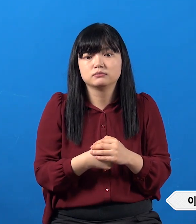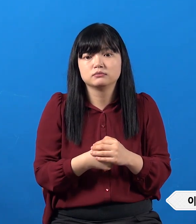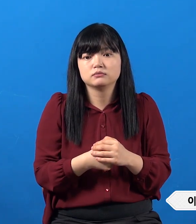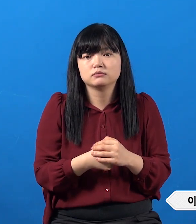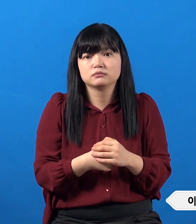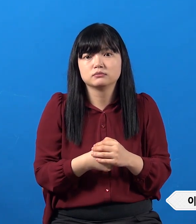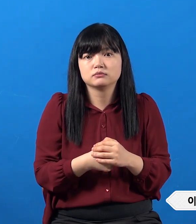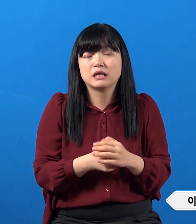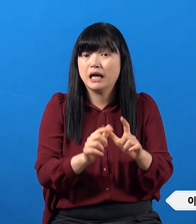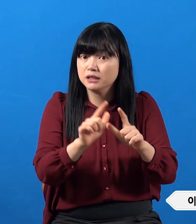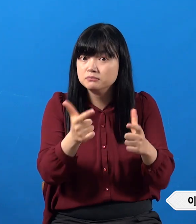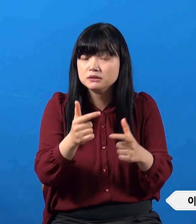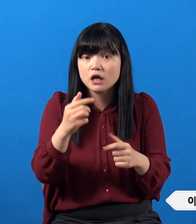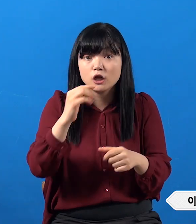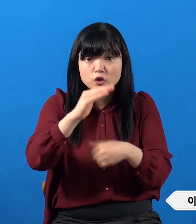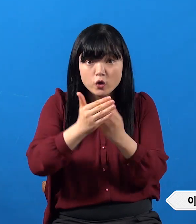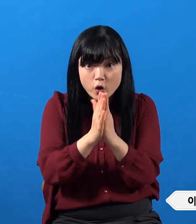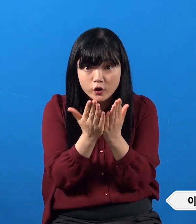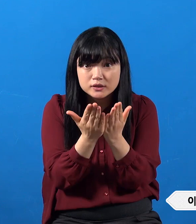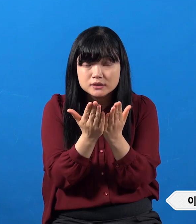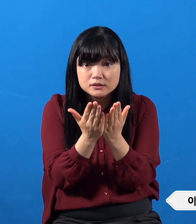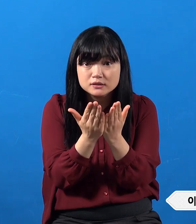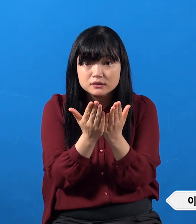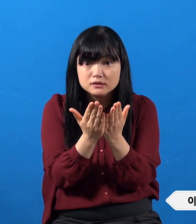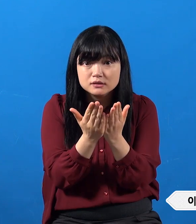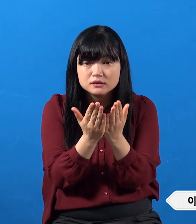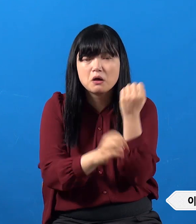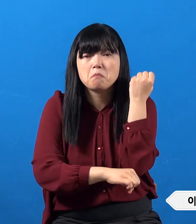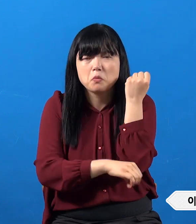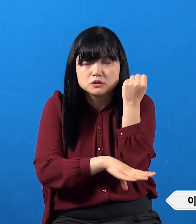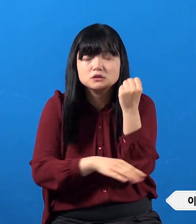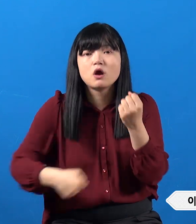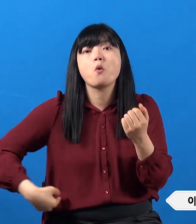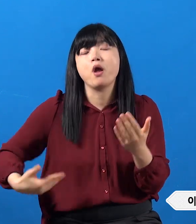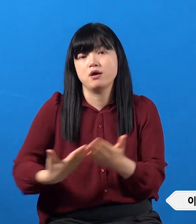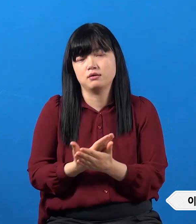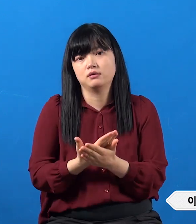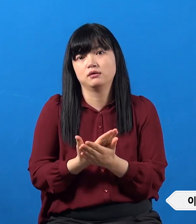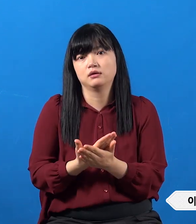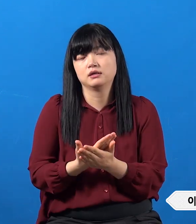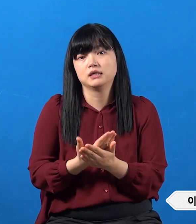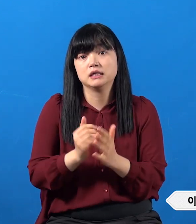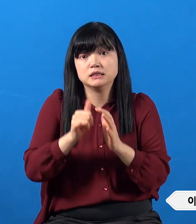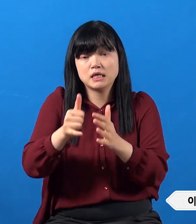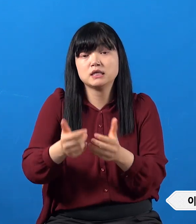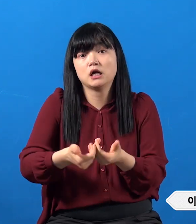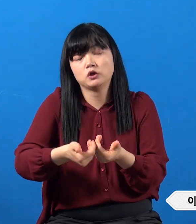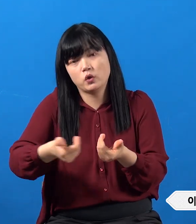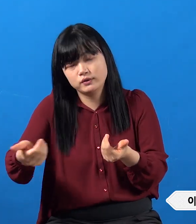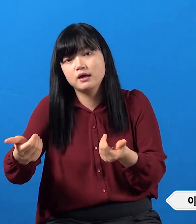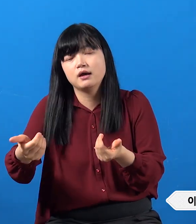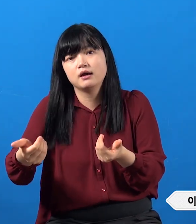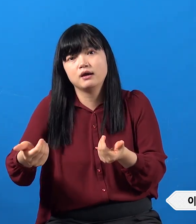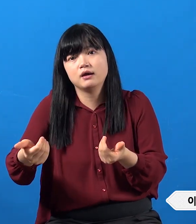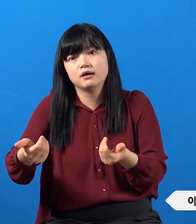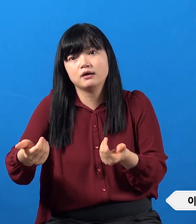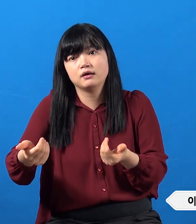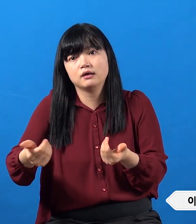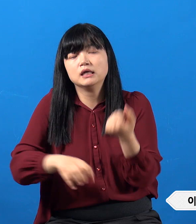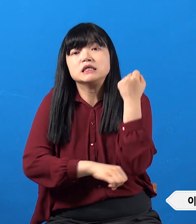네. 근데 아니에요. 성경은 물론 본질적인 회개, 세상을 떠나 예수 믿을 때